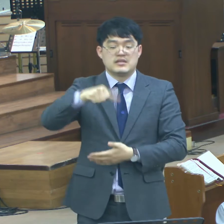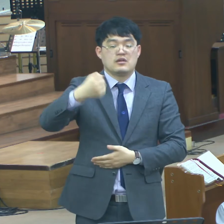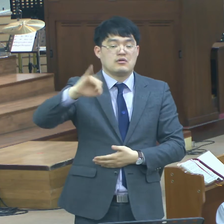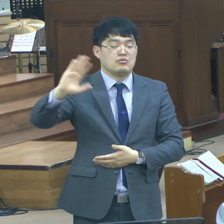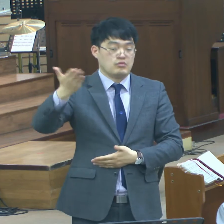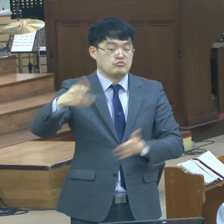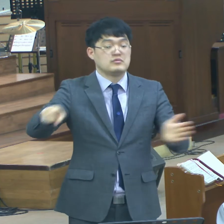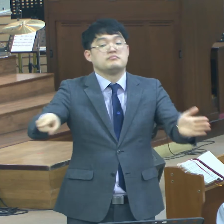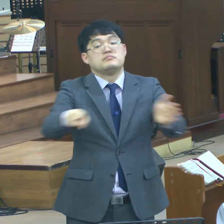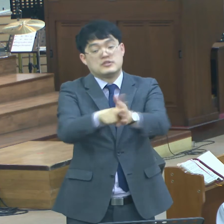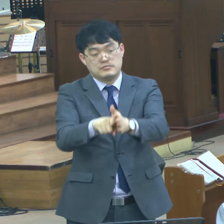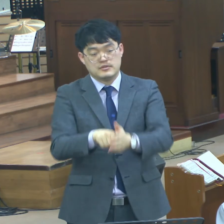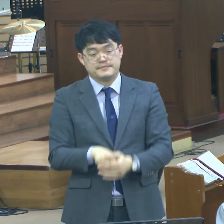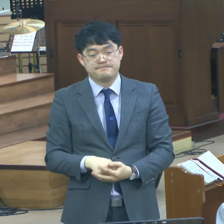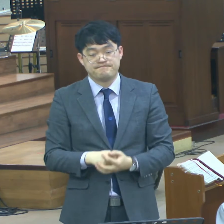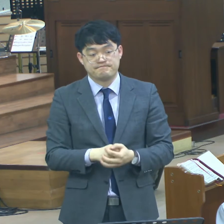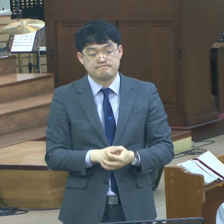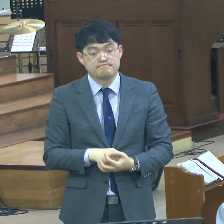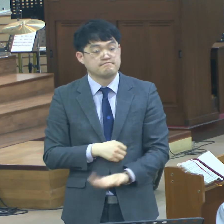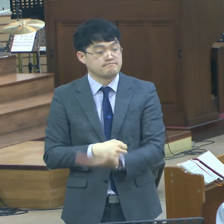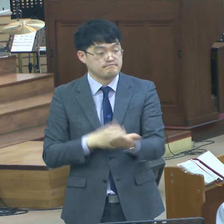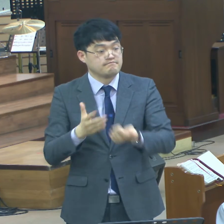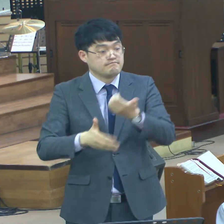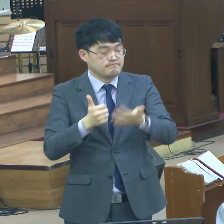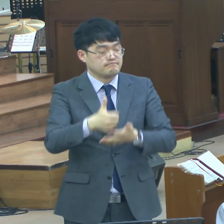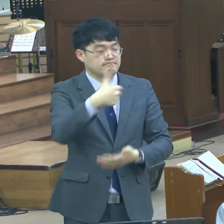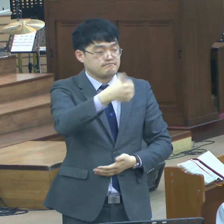믿습니다. 그들은 하나님의 자녀.